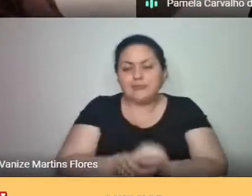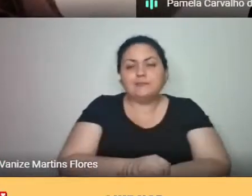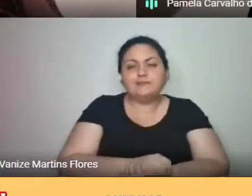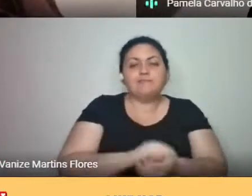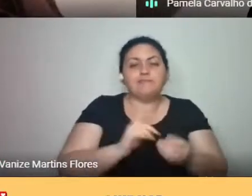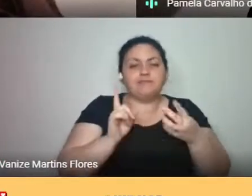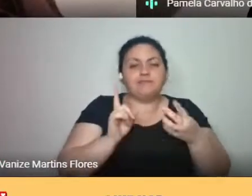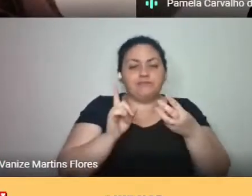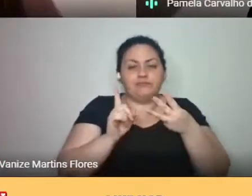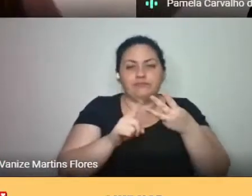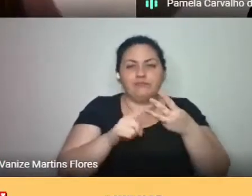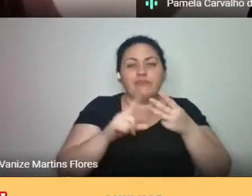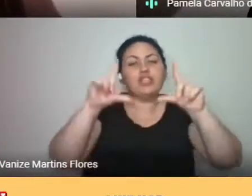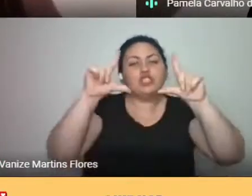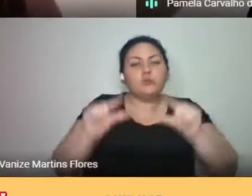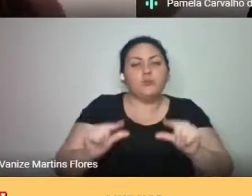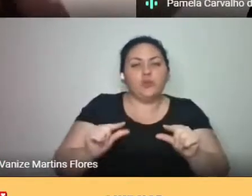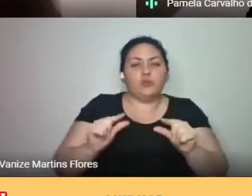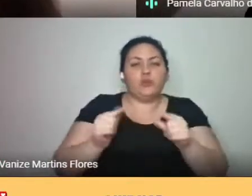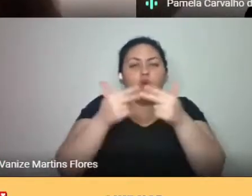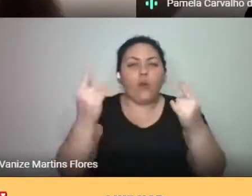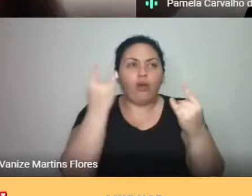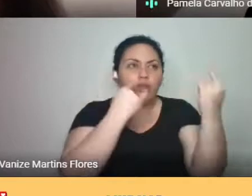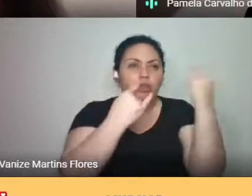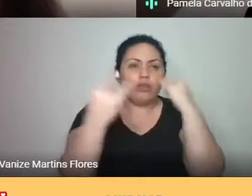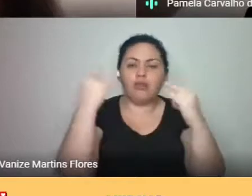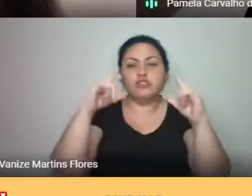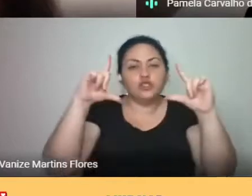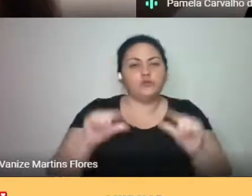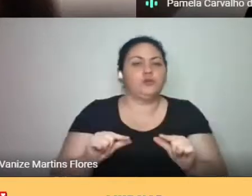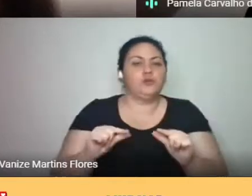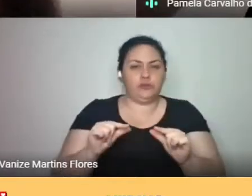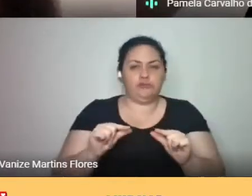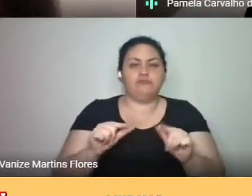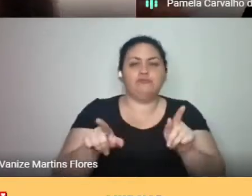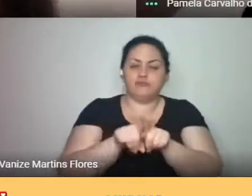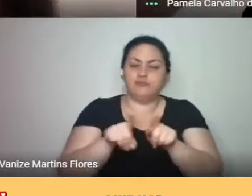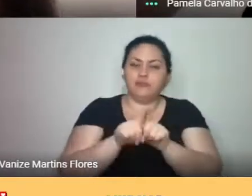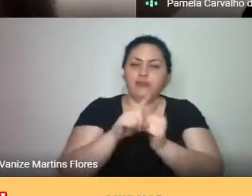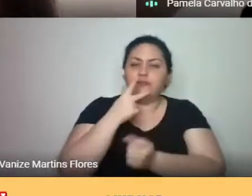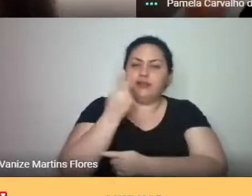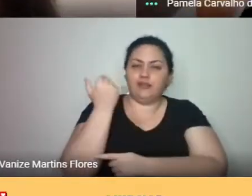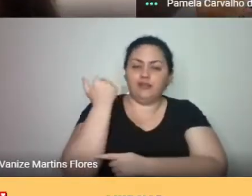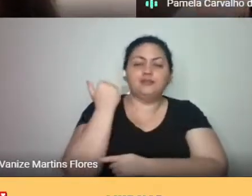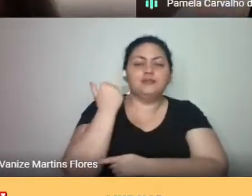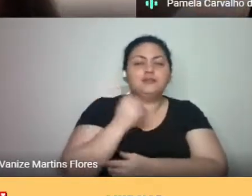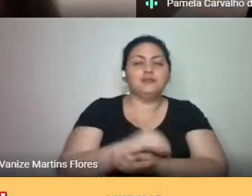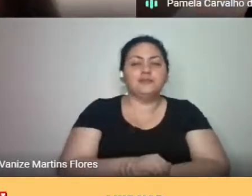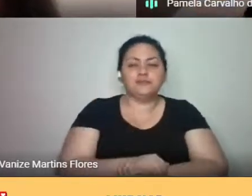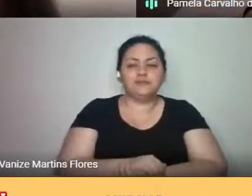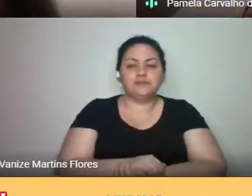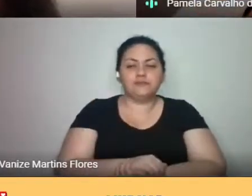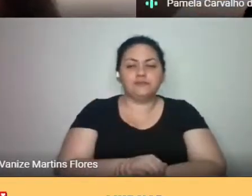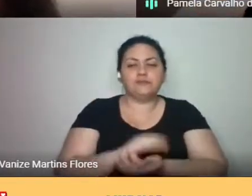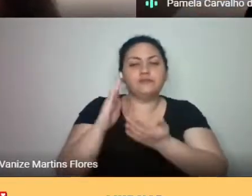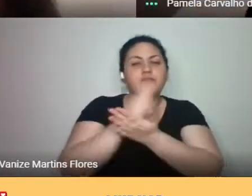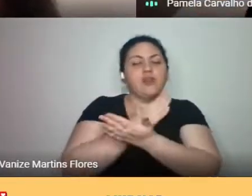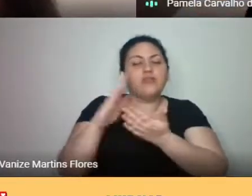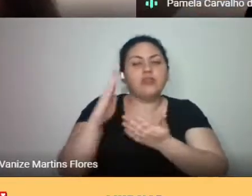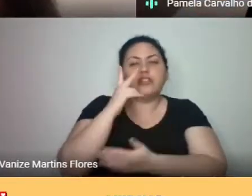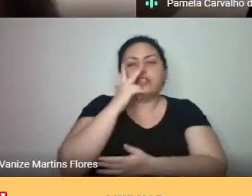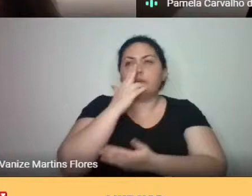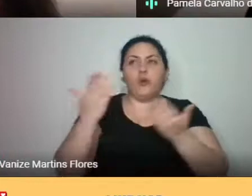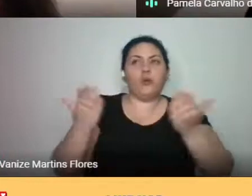também acho que é outro ponto que a gente pode pensar, então, que era isso que a gente estava falando de repente, mais longe, lembra de desligar